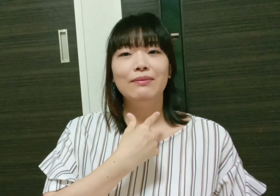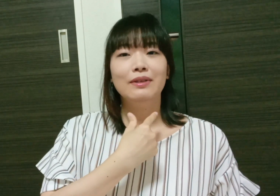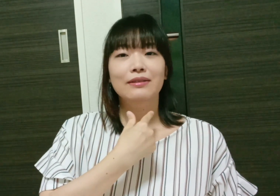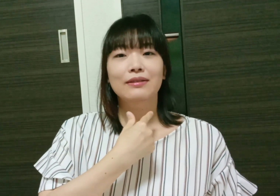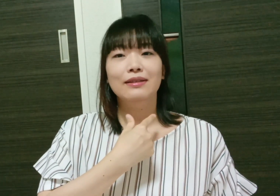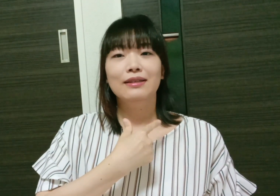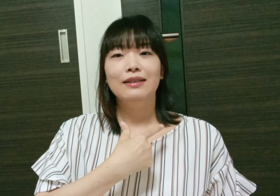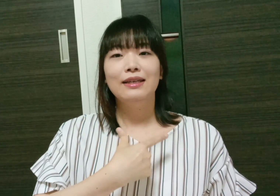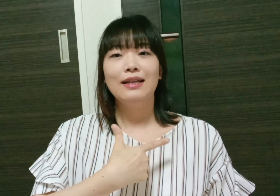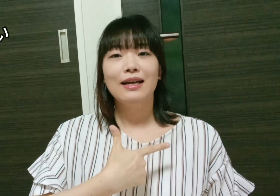ります。